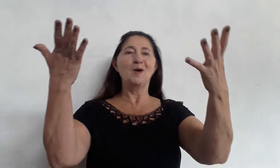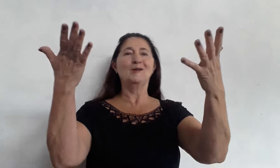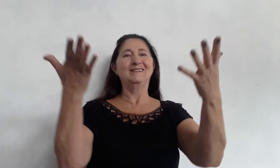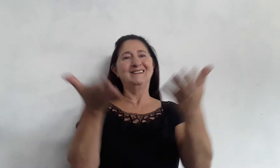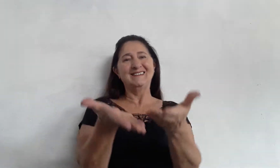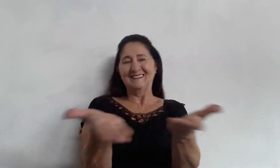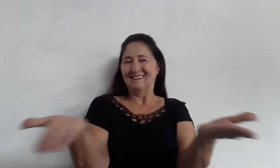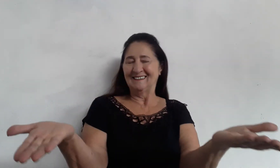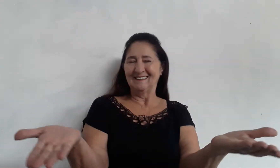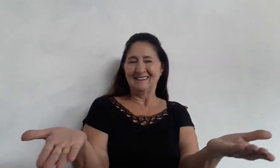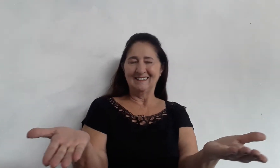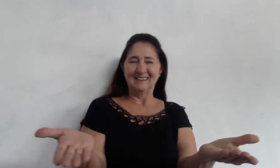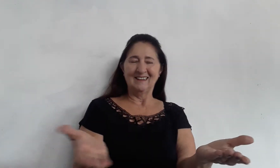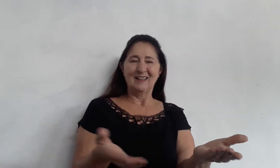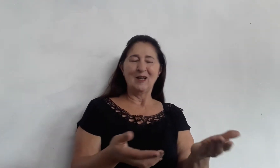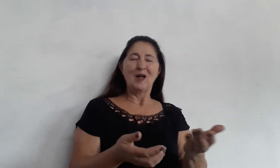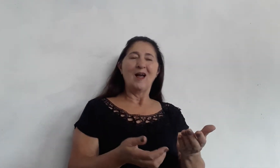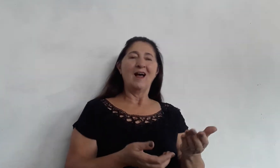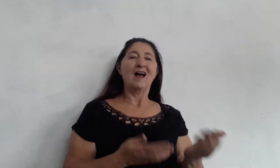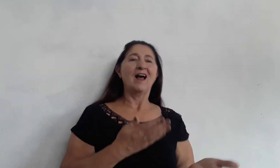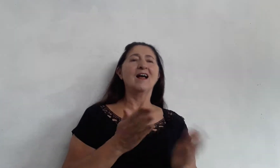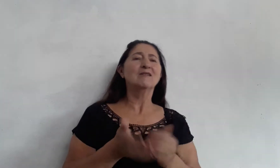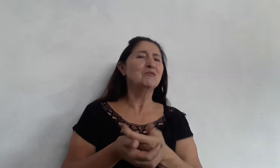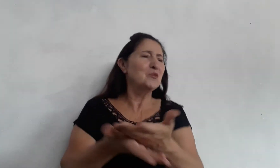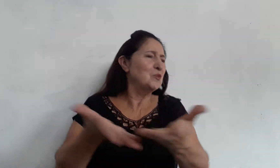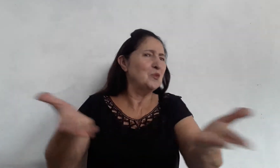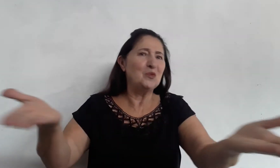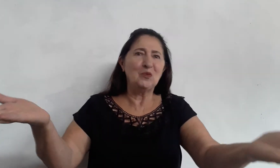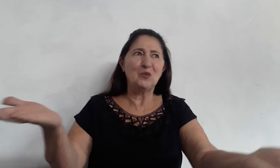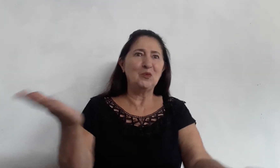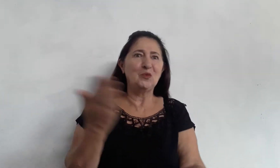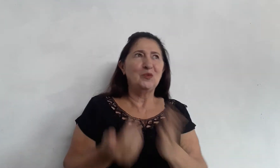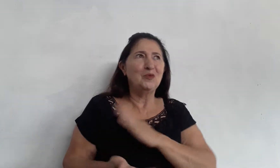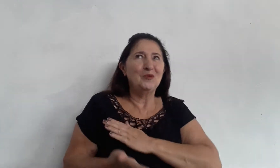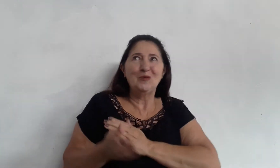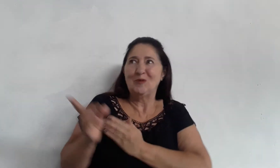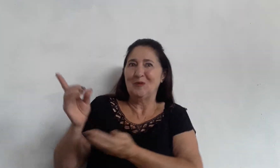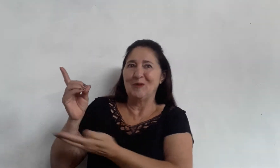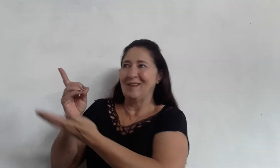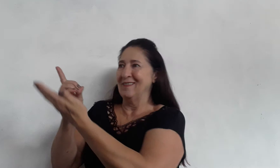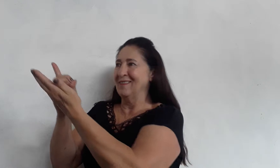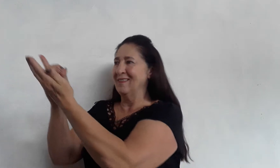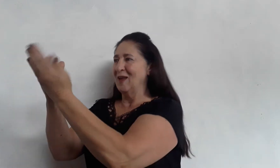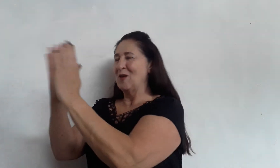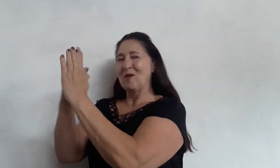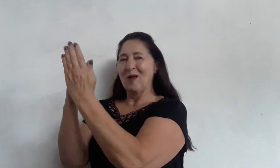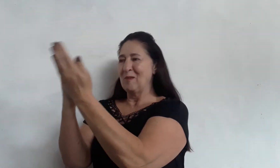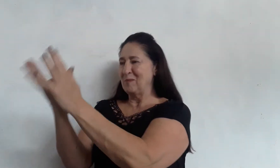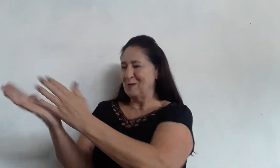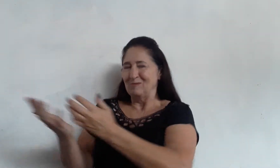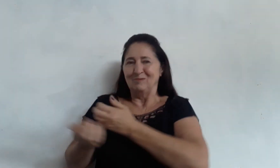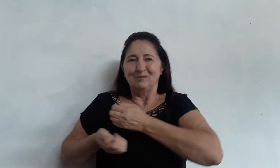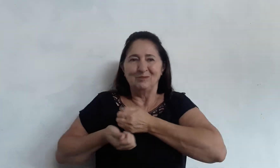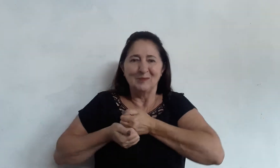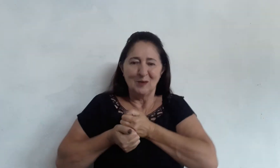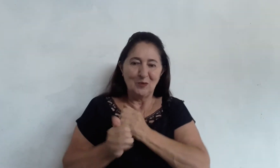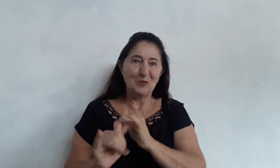poder fazer chegar até o coração de muitos a palavra do Senhor. E essa palavra é viva, essa